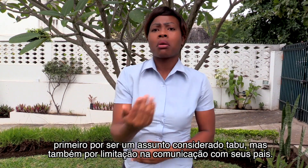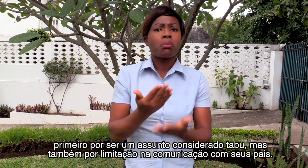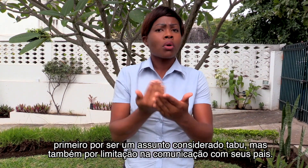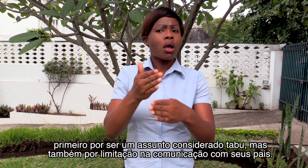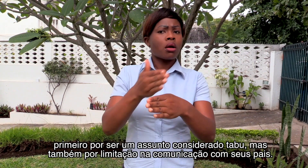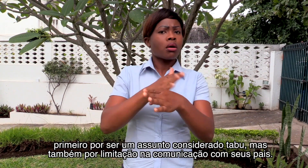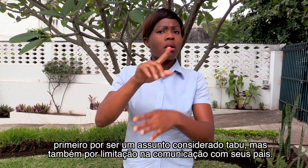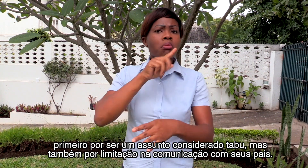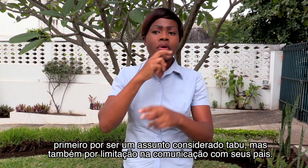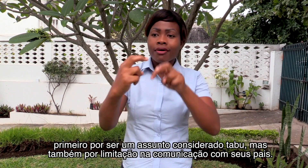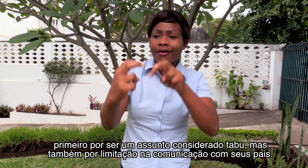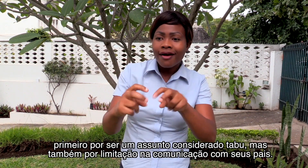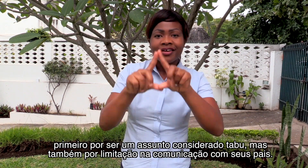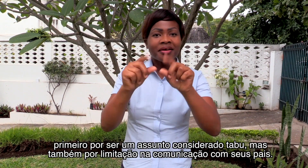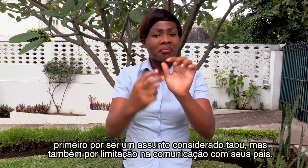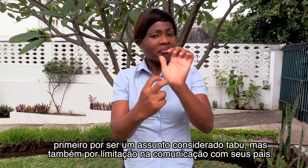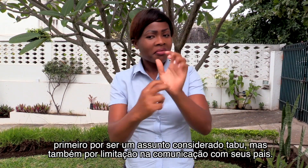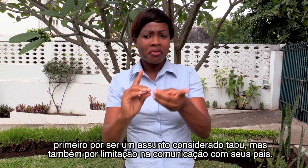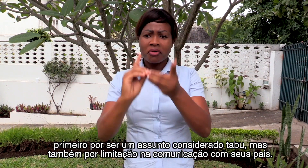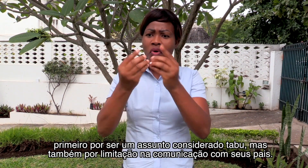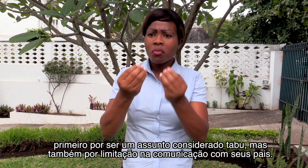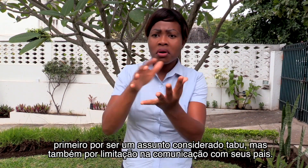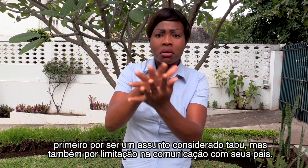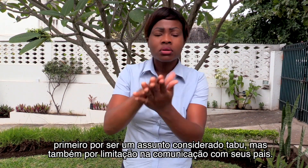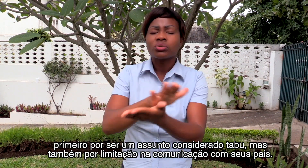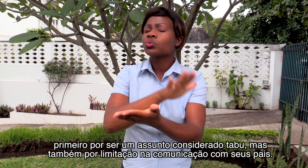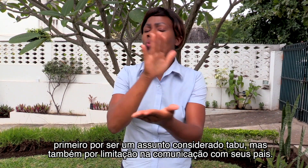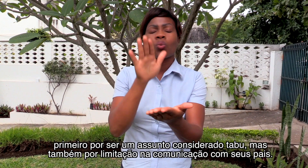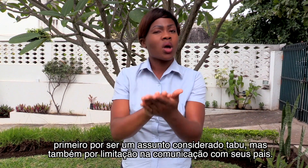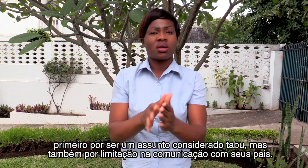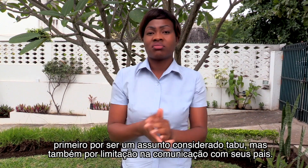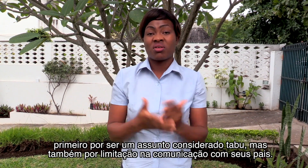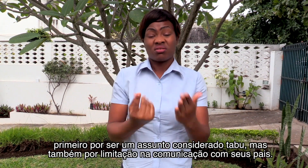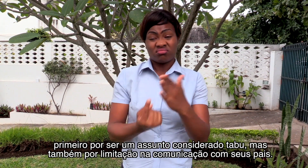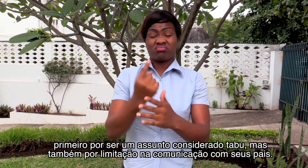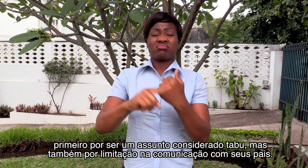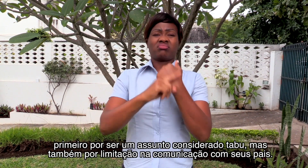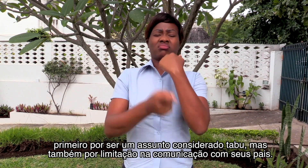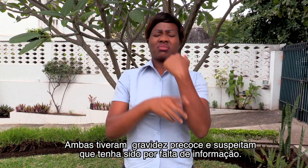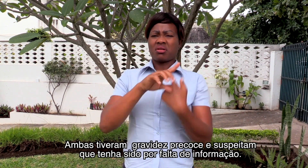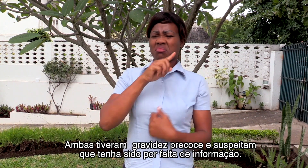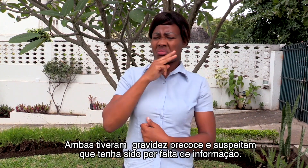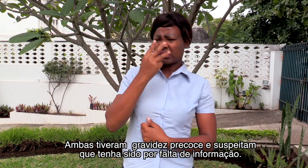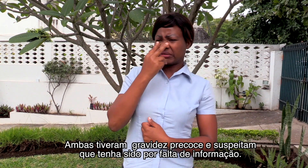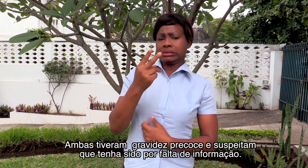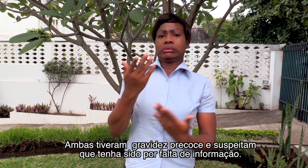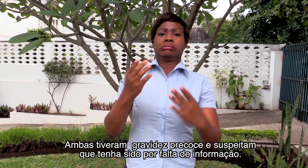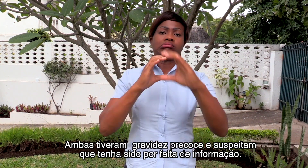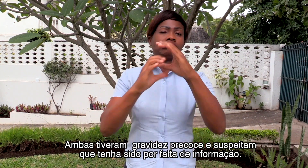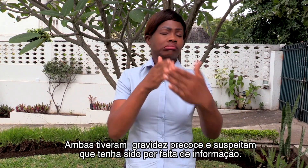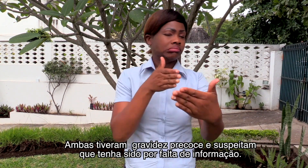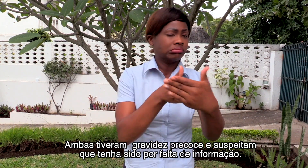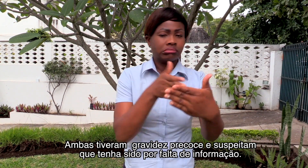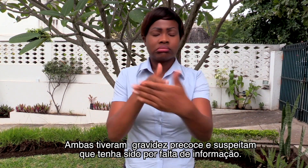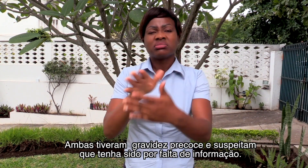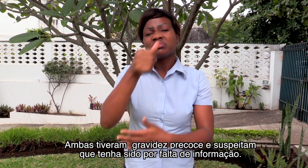ser um assunto considerado tabu, mas também por limitações na comunicação com seus pais. Ambas tiveram